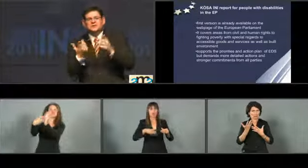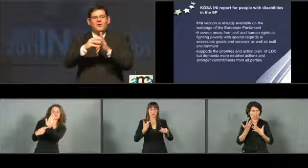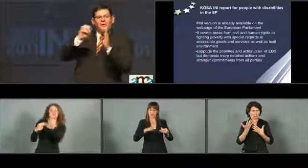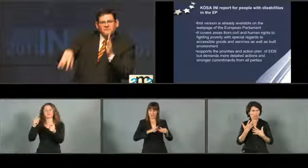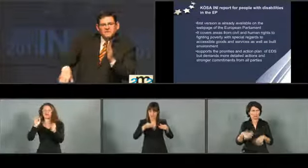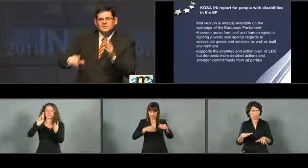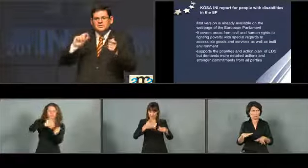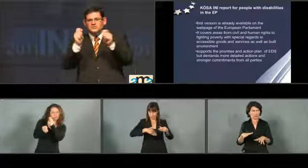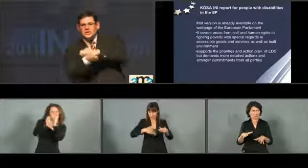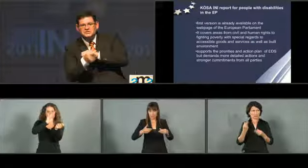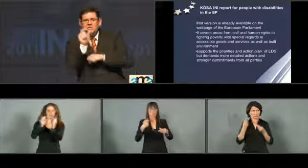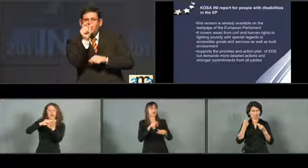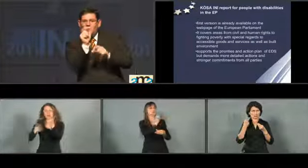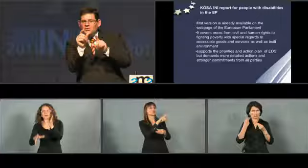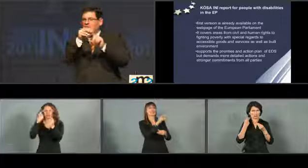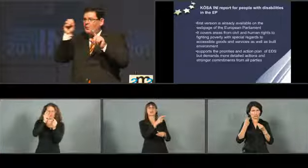y a